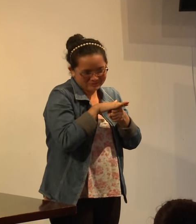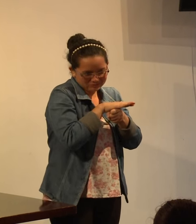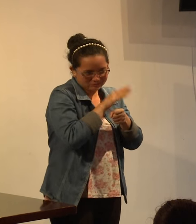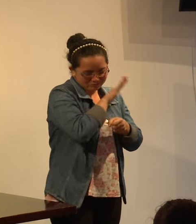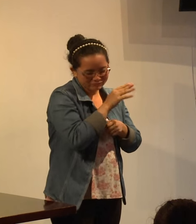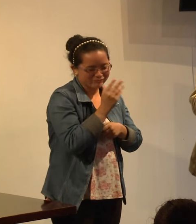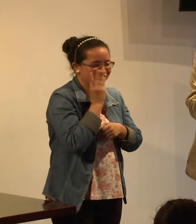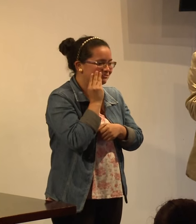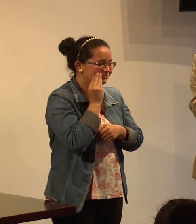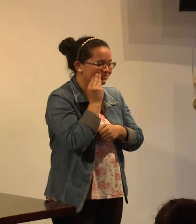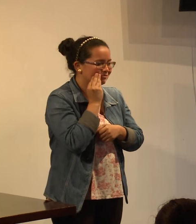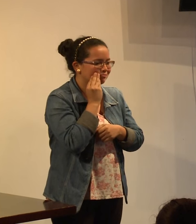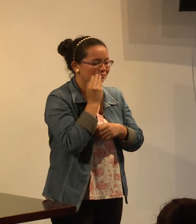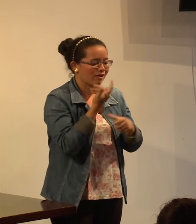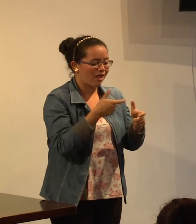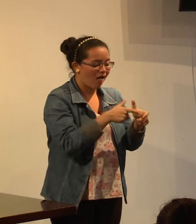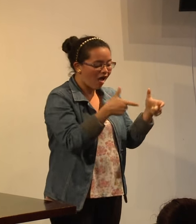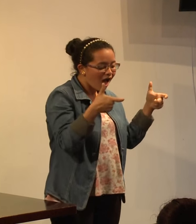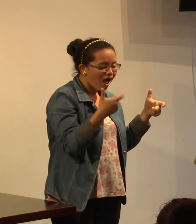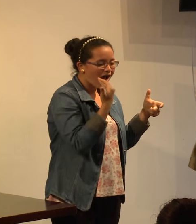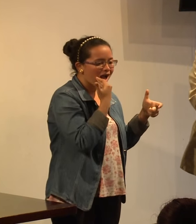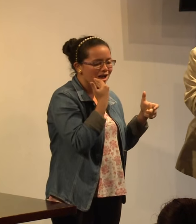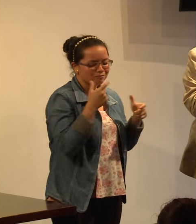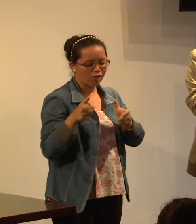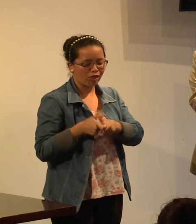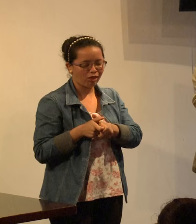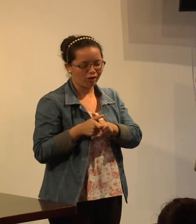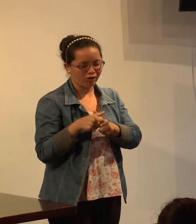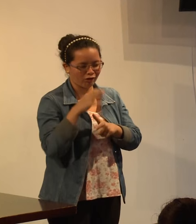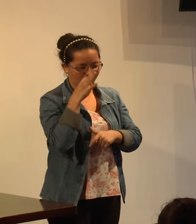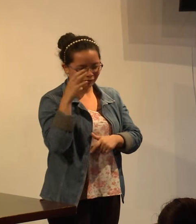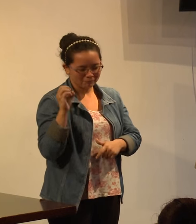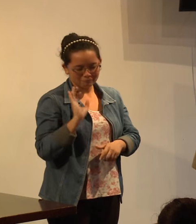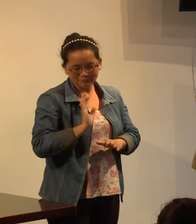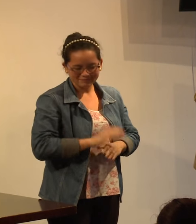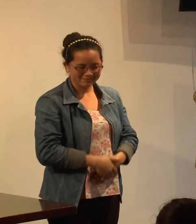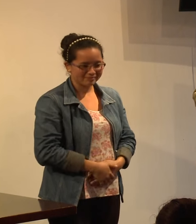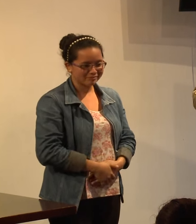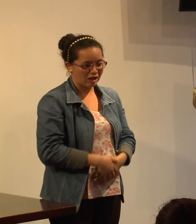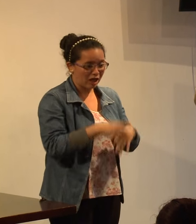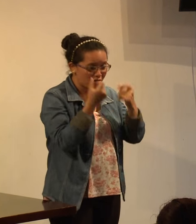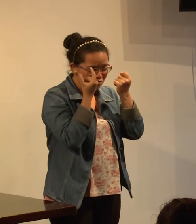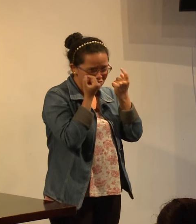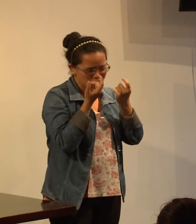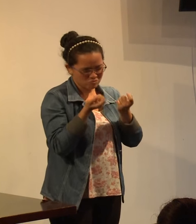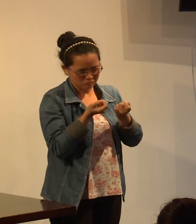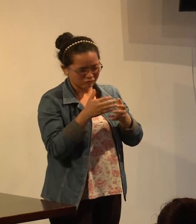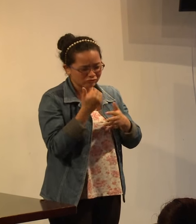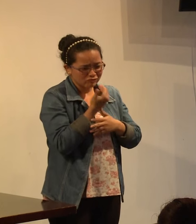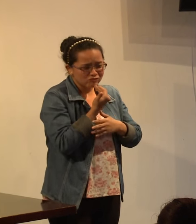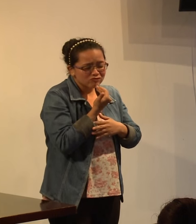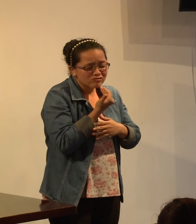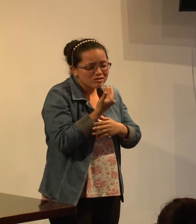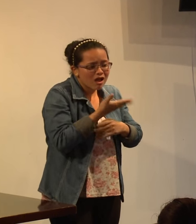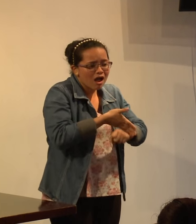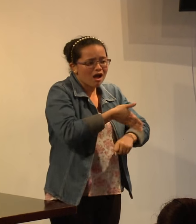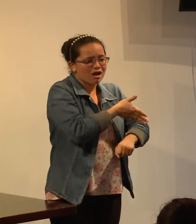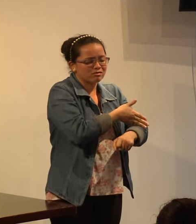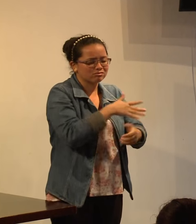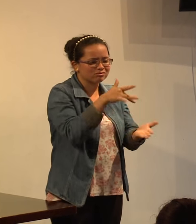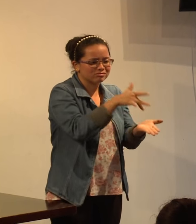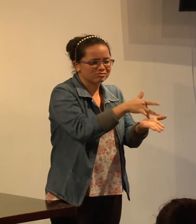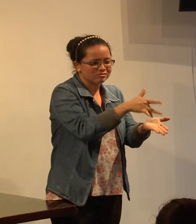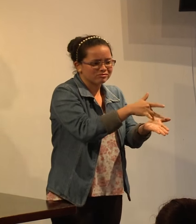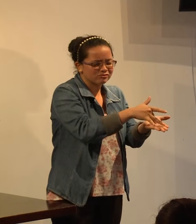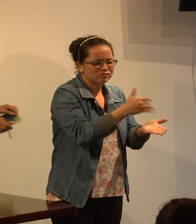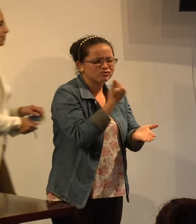diariamente, menos hombre siempre. Bueno, lo primero es entender un poco, y no sé si ustedes hayan asistido a, sé que ha habido una